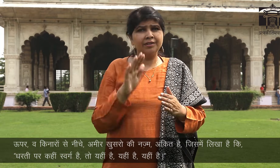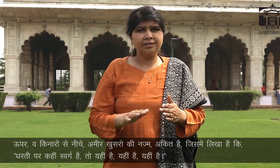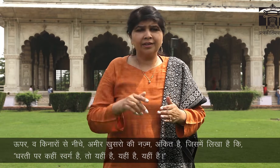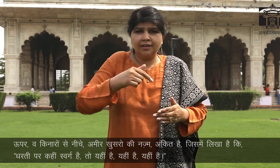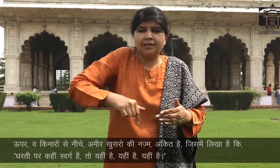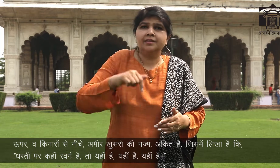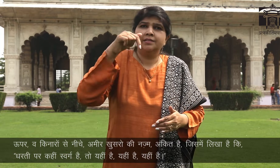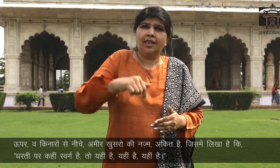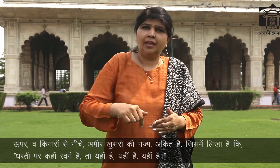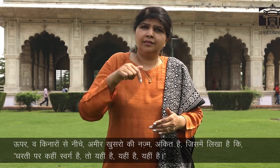है, यही है।